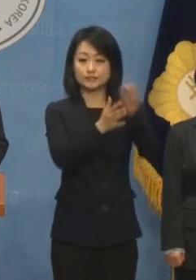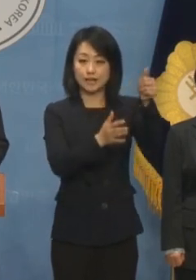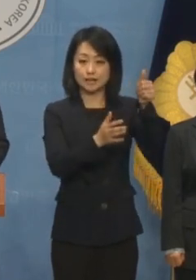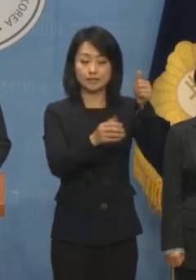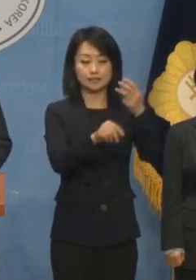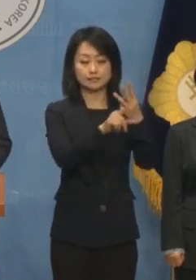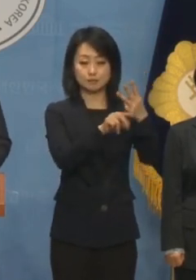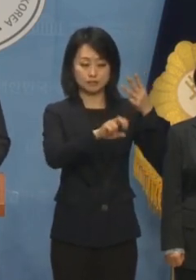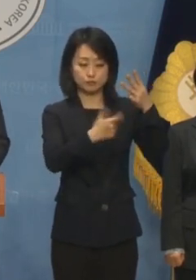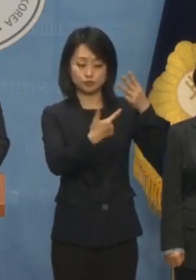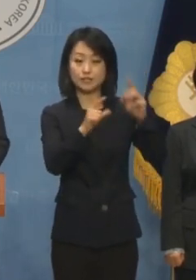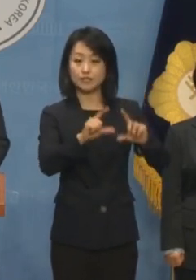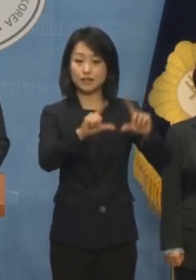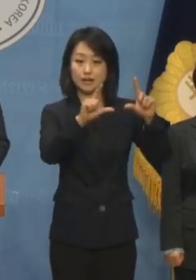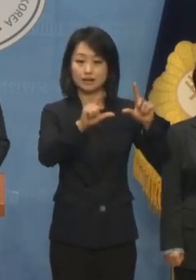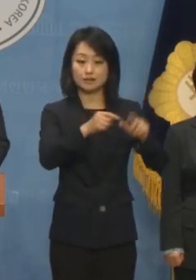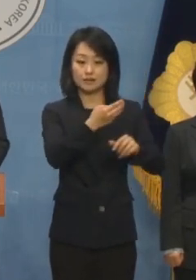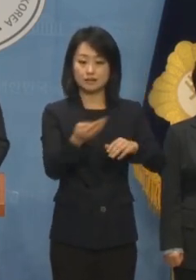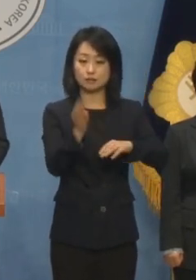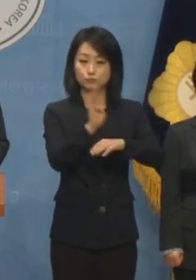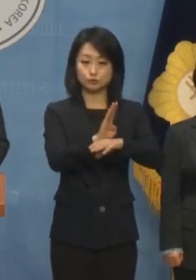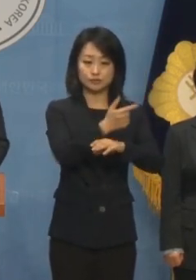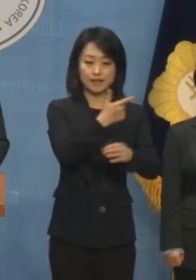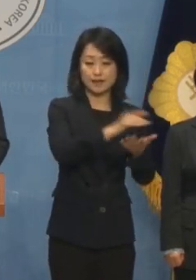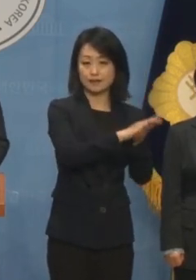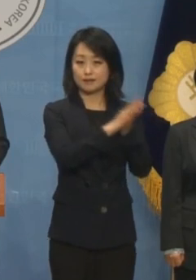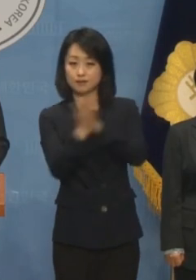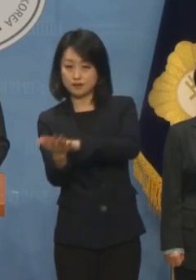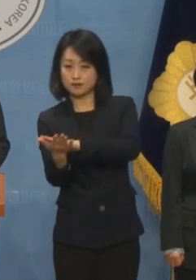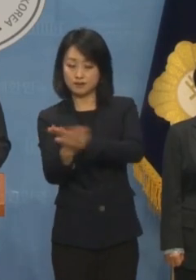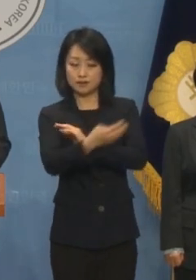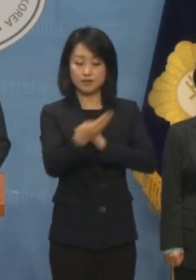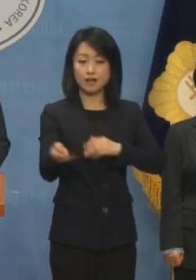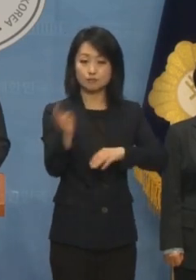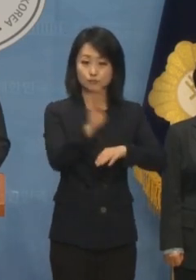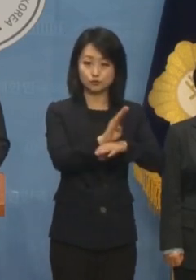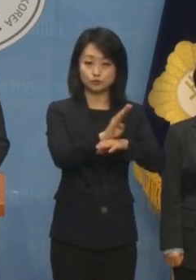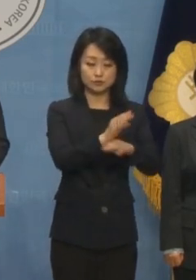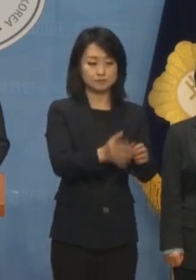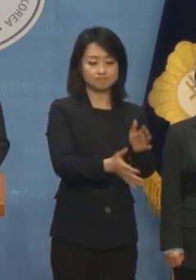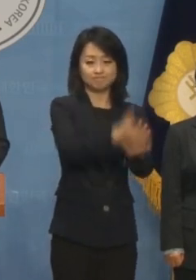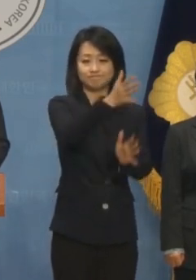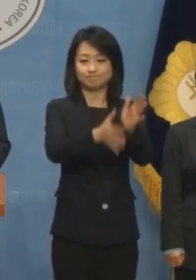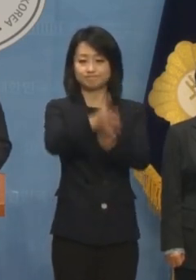3월 26일 강북권 대개조, 강북 전성시대를 발표했습니다.